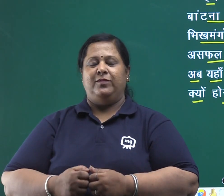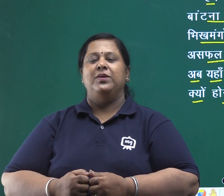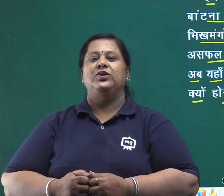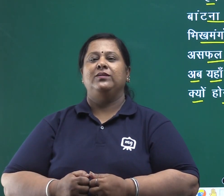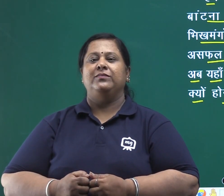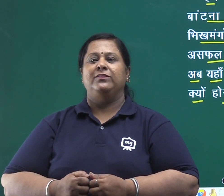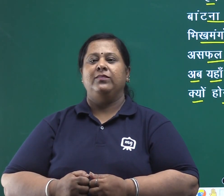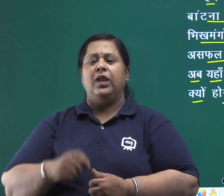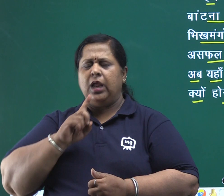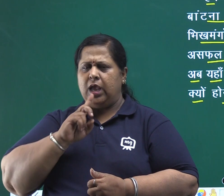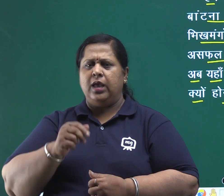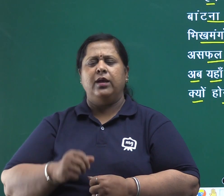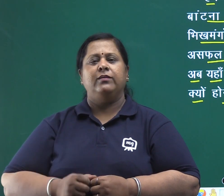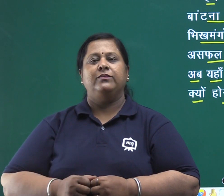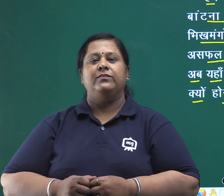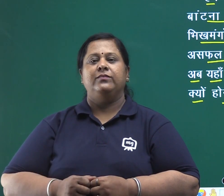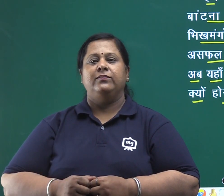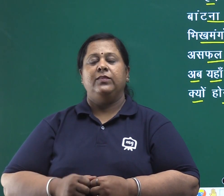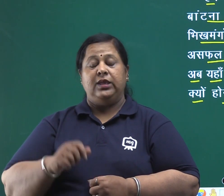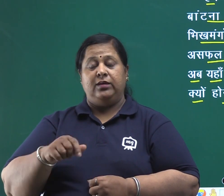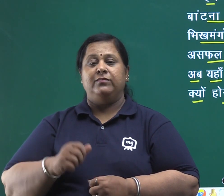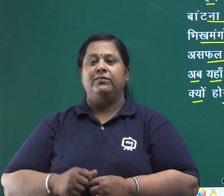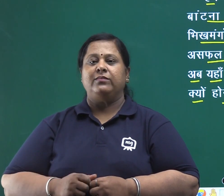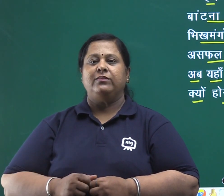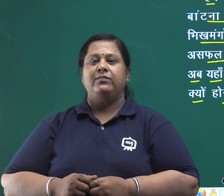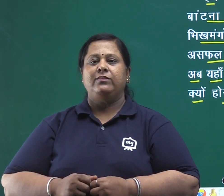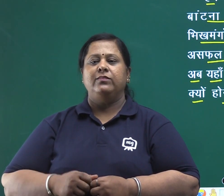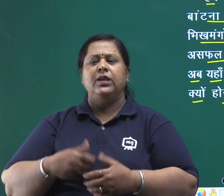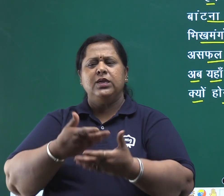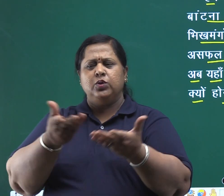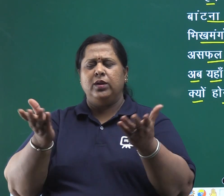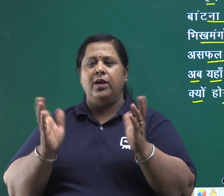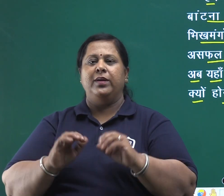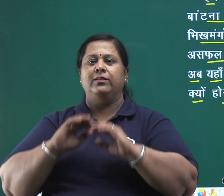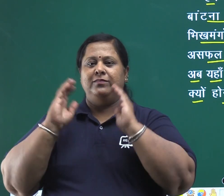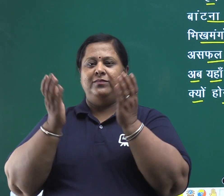जी कह रहे हैं कि इस दुनिया में